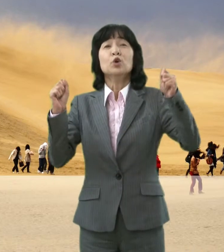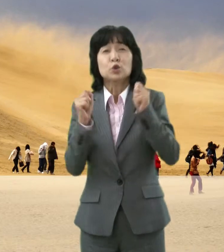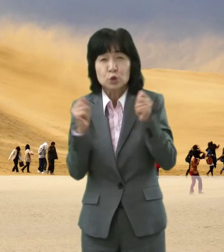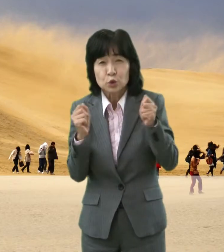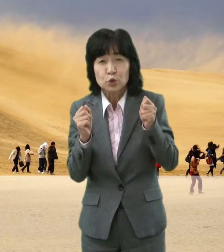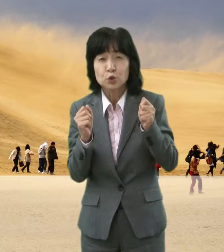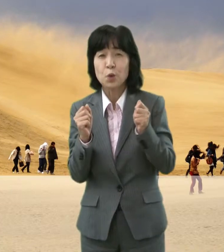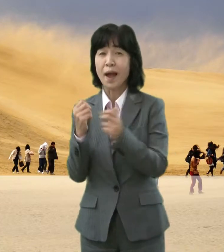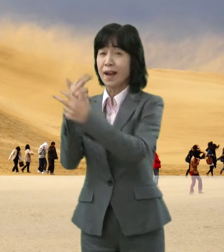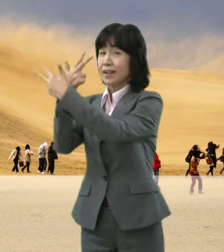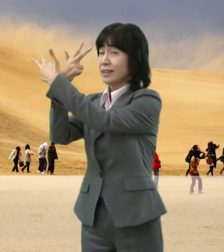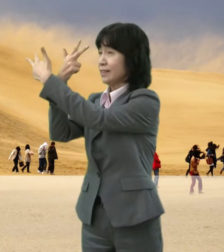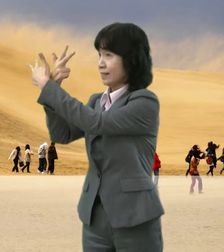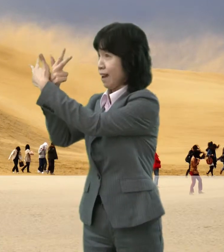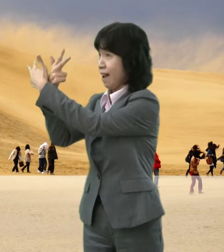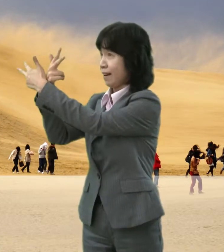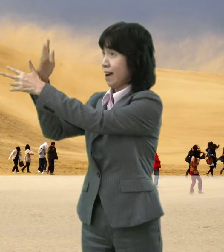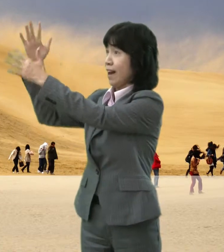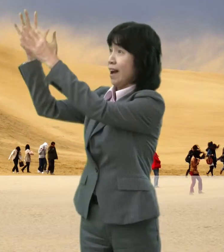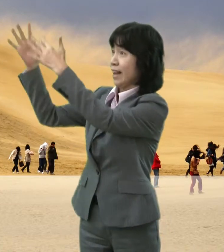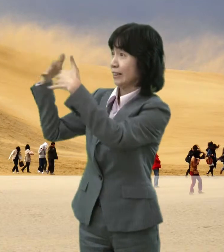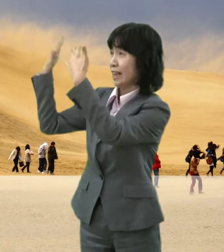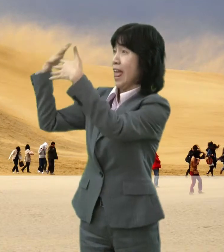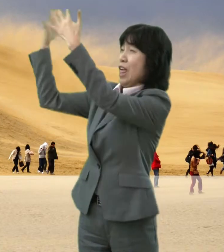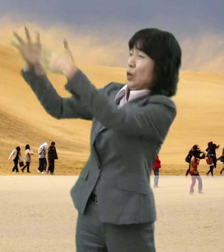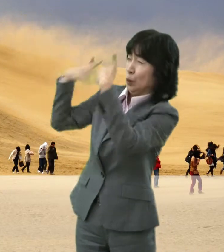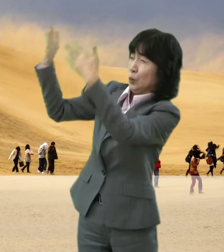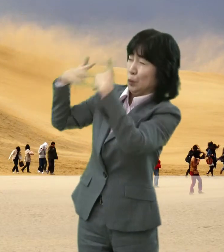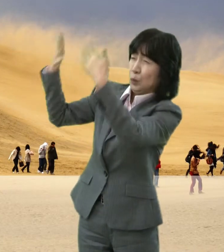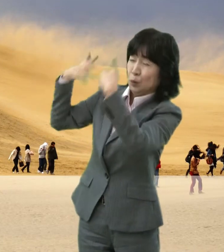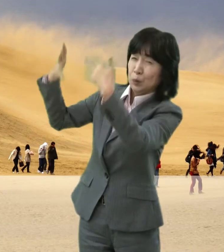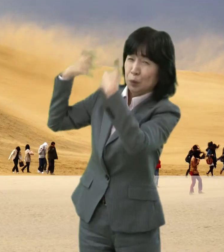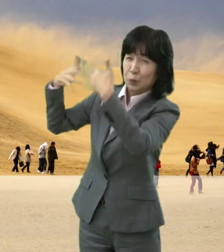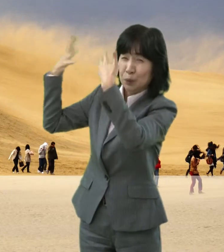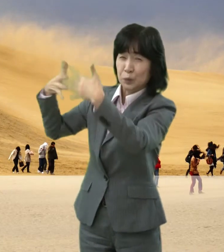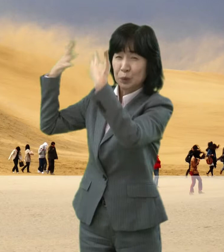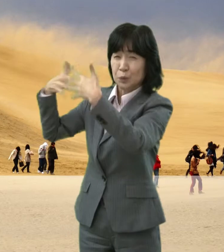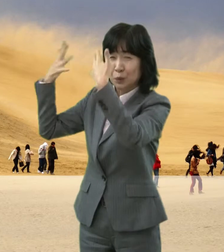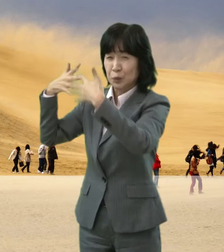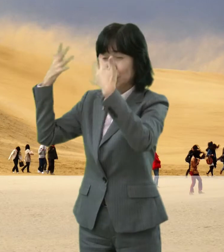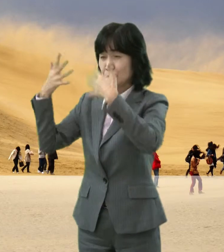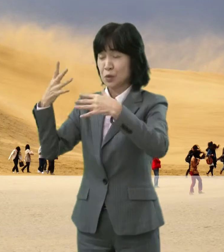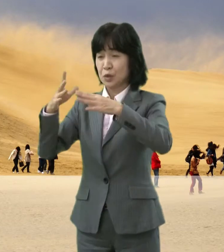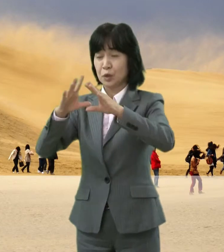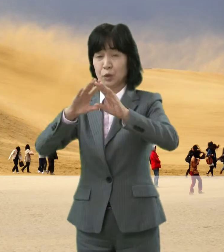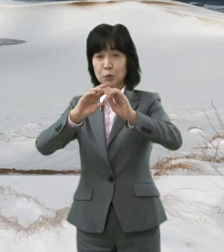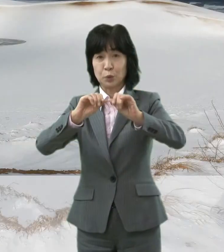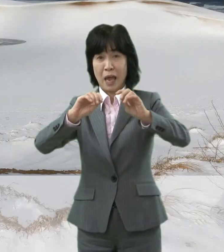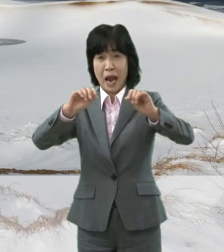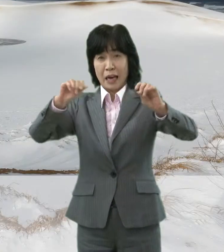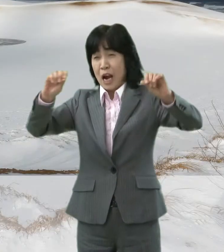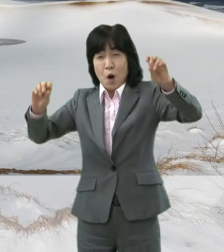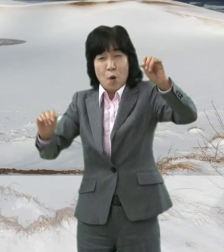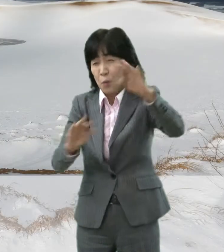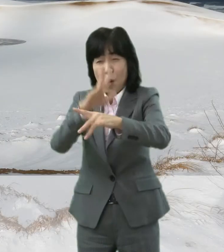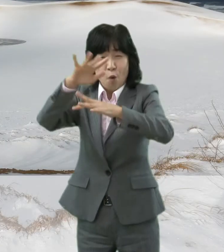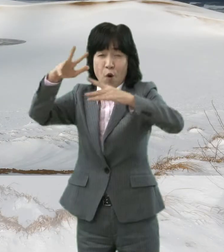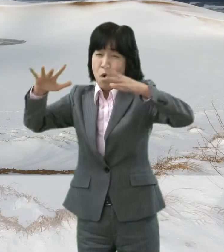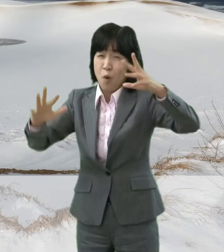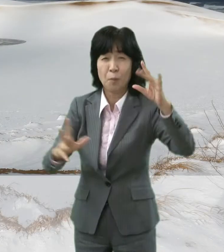冬は北からの風が吹き渡り砂が激しく動き雪に包まれた一面の